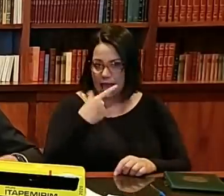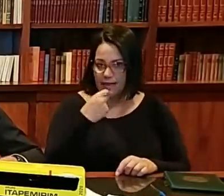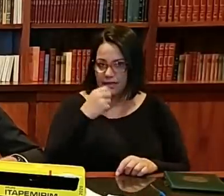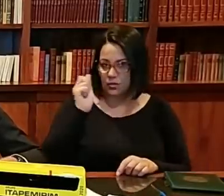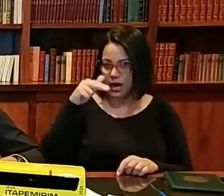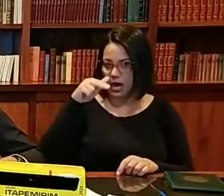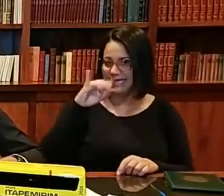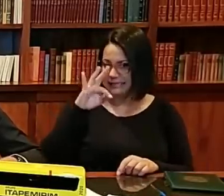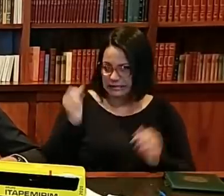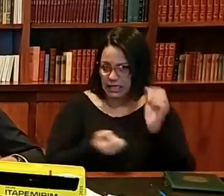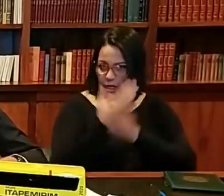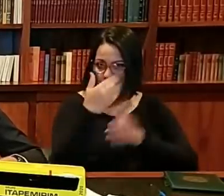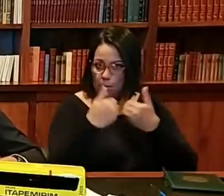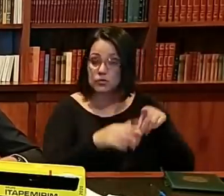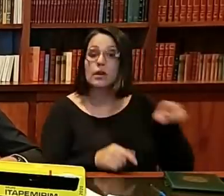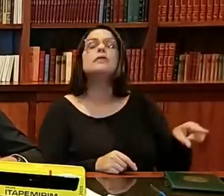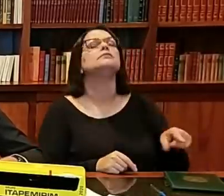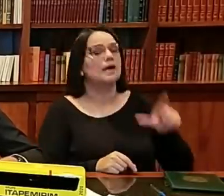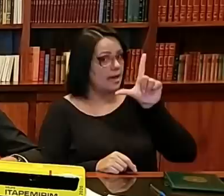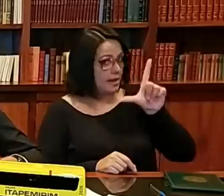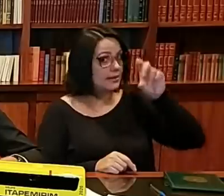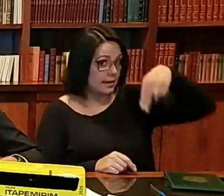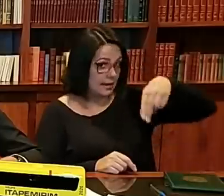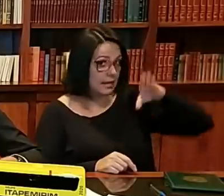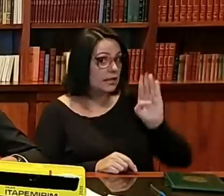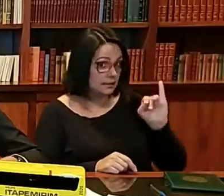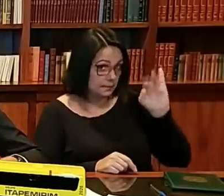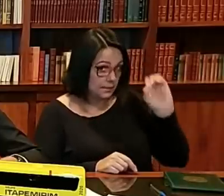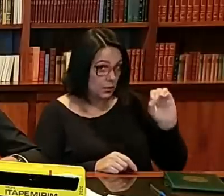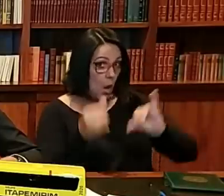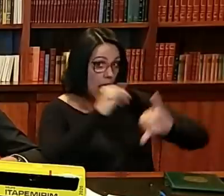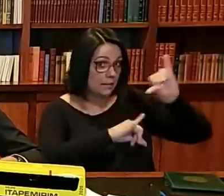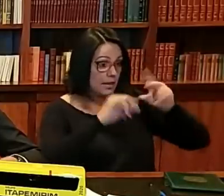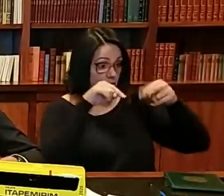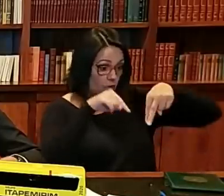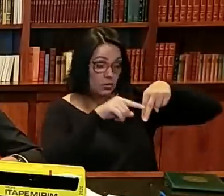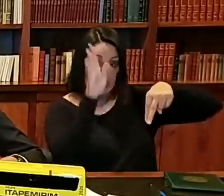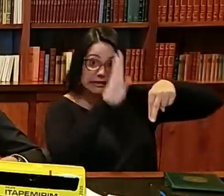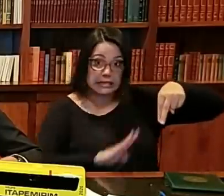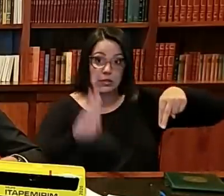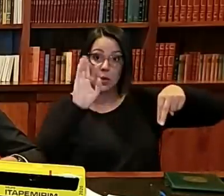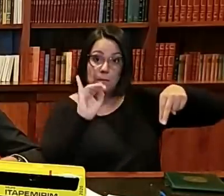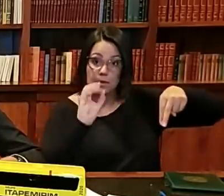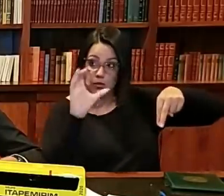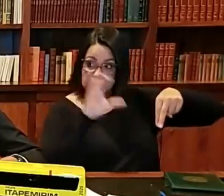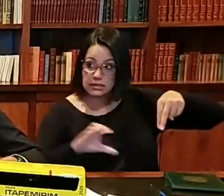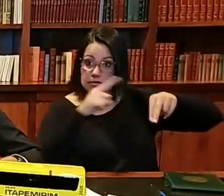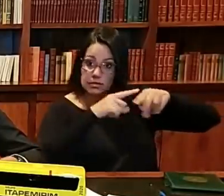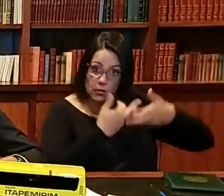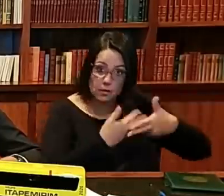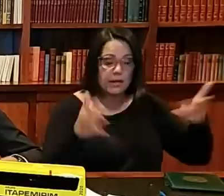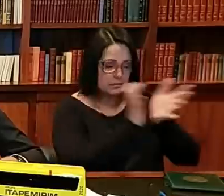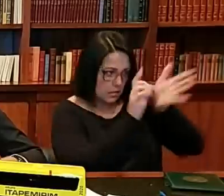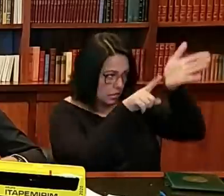também? Começou no LNBio, né, o Laboratório Nacional de Biociências, com 2 mil medicamentos sendo analisados com inteligência artificial,